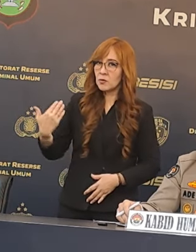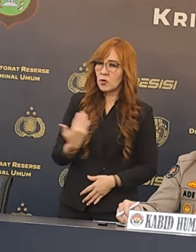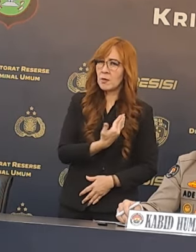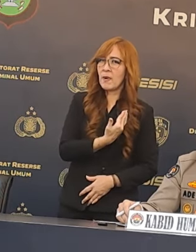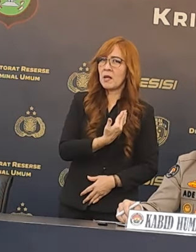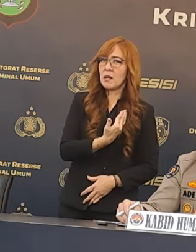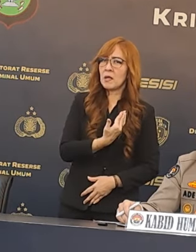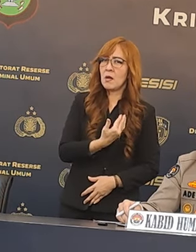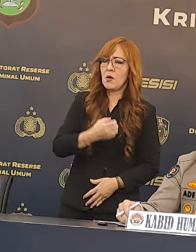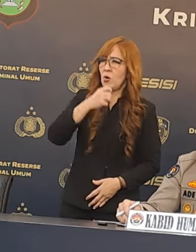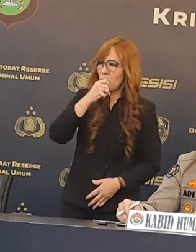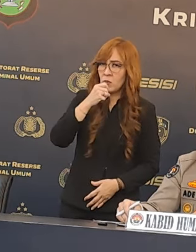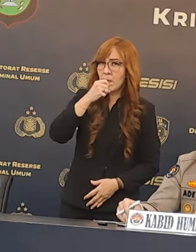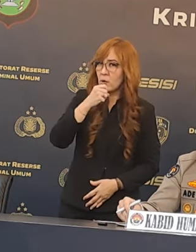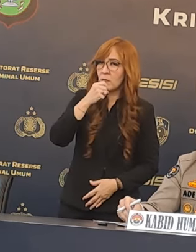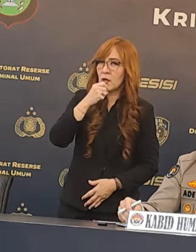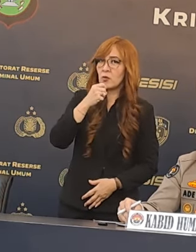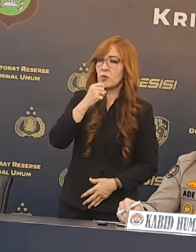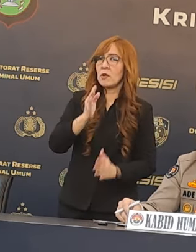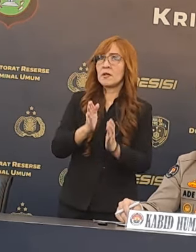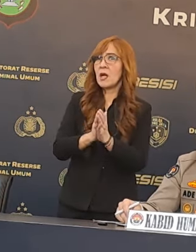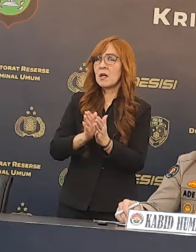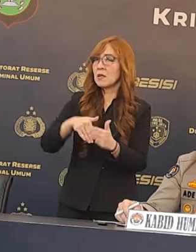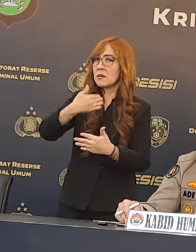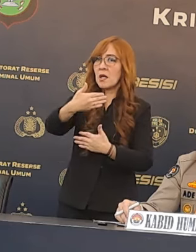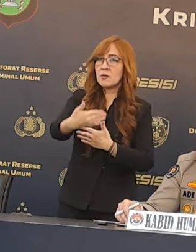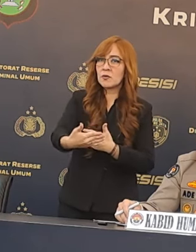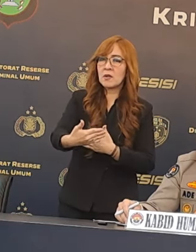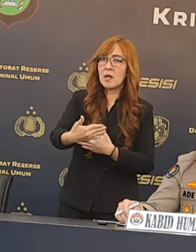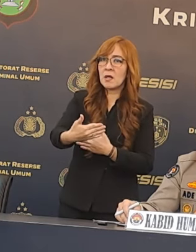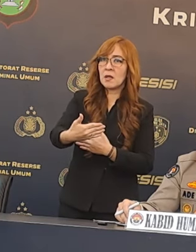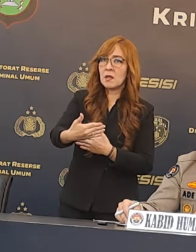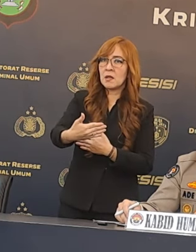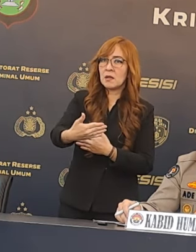korban sempat batuk-batuk dan selanjutnya